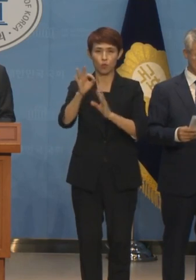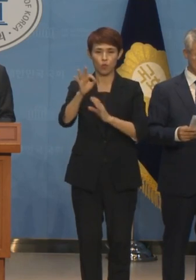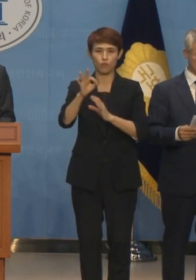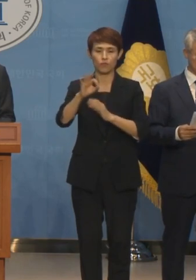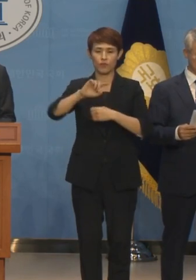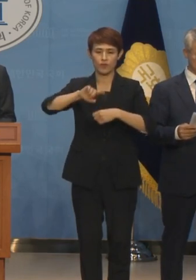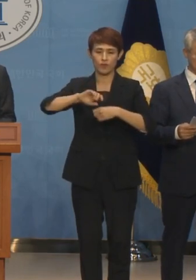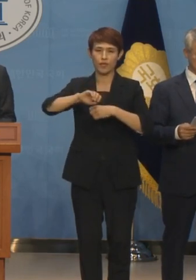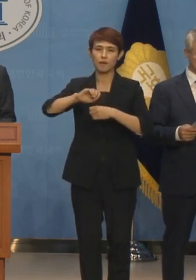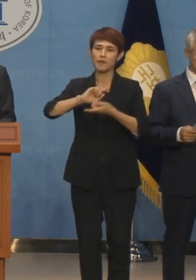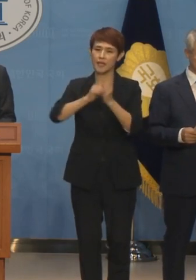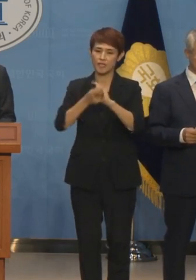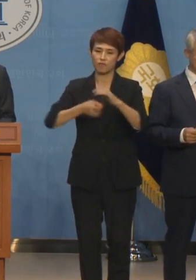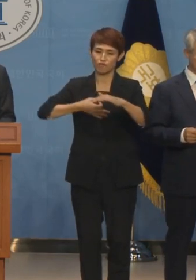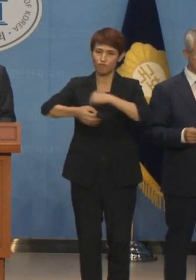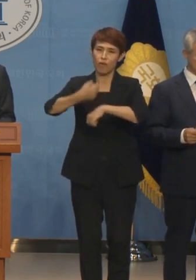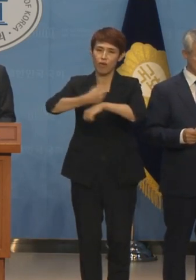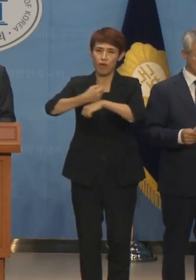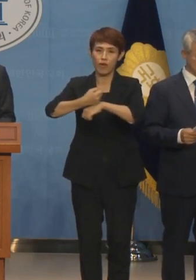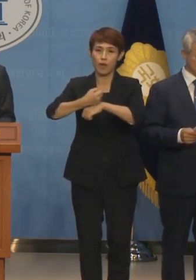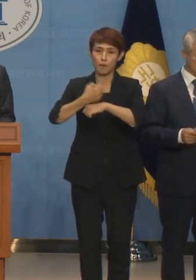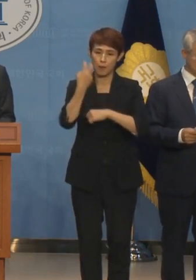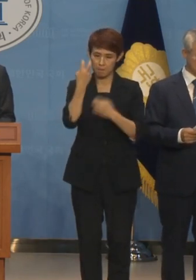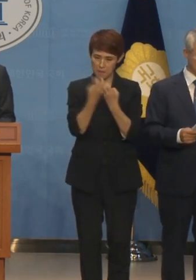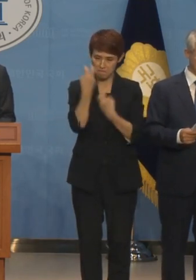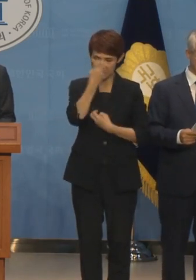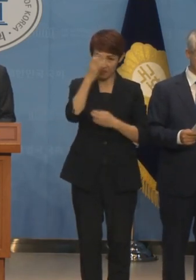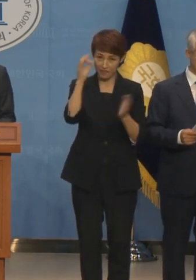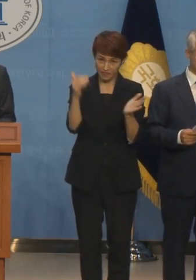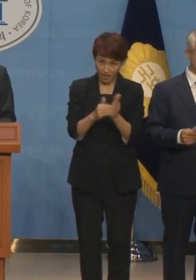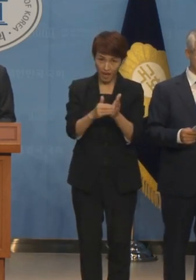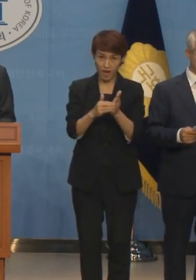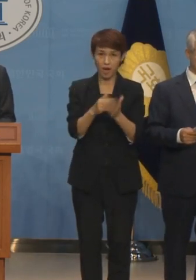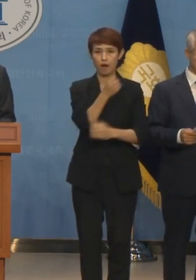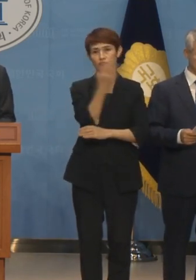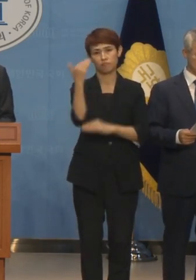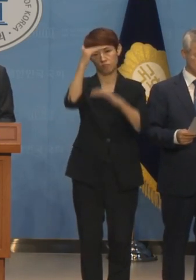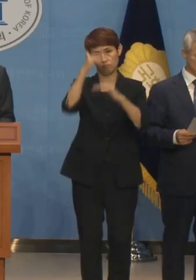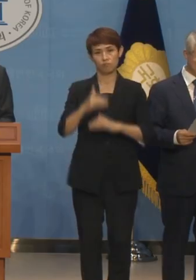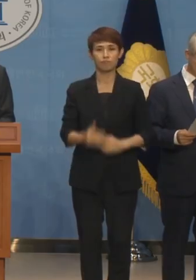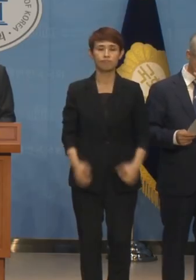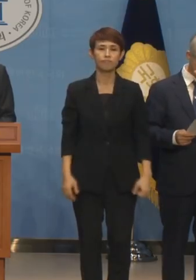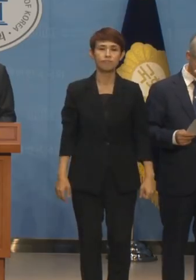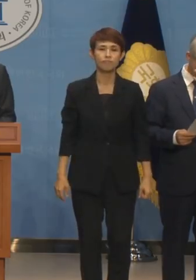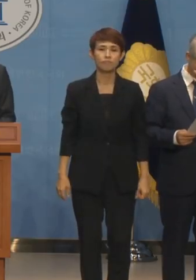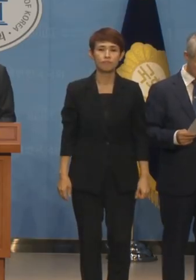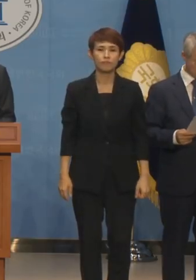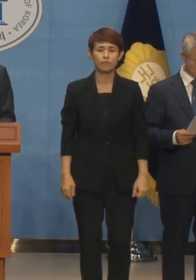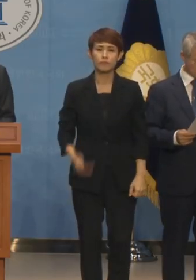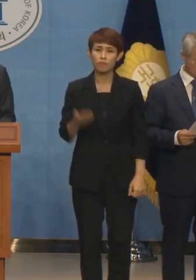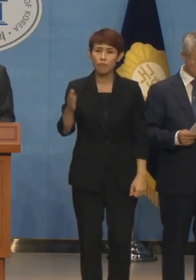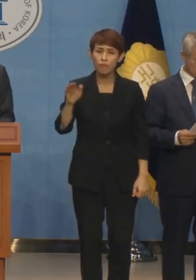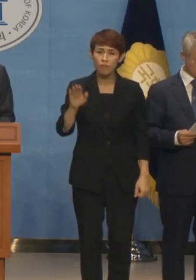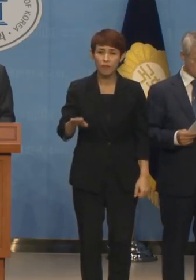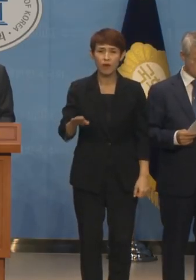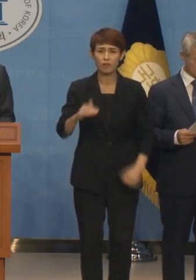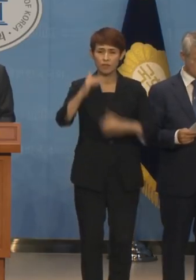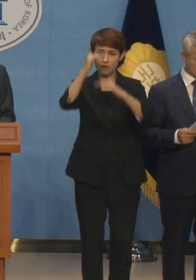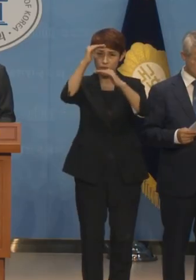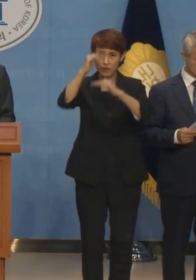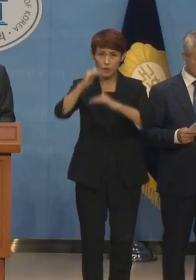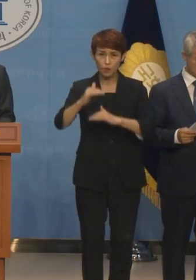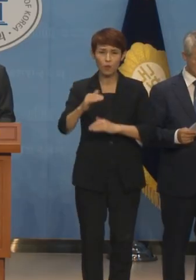함께 모색하였다는 부분을 근거로 주장하는 것으로 보입니다. 그러나 위